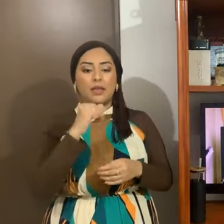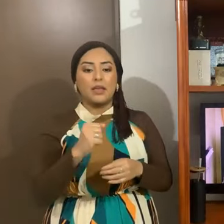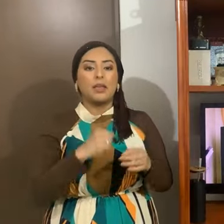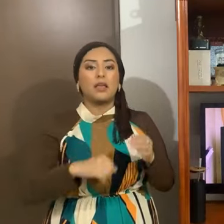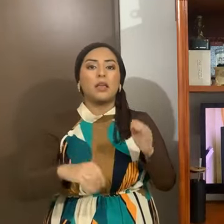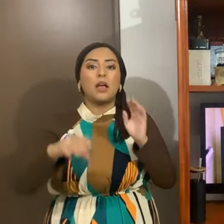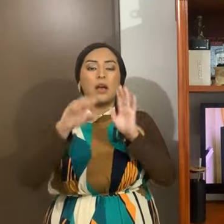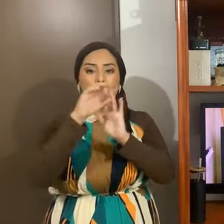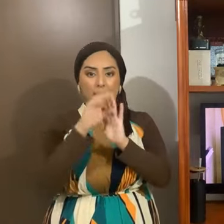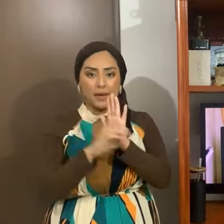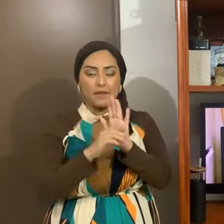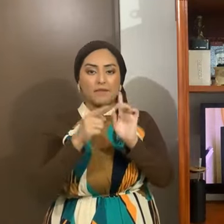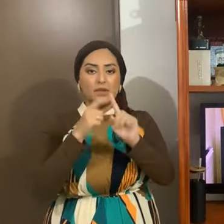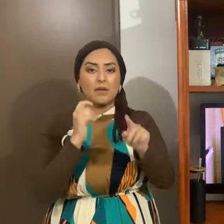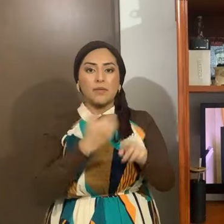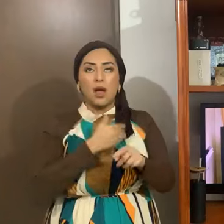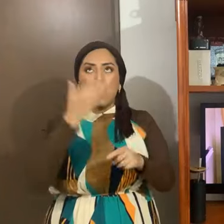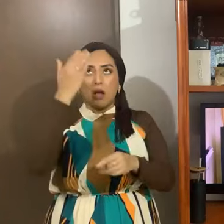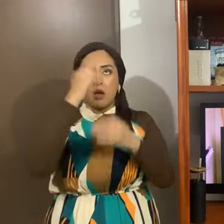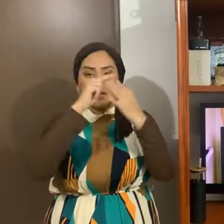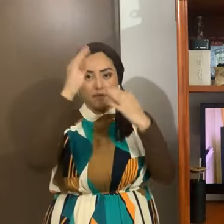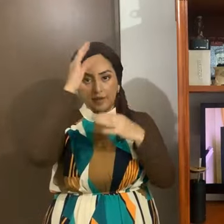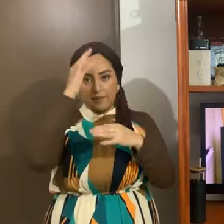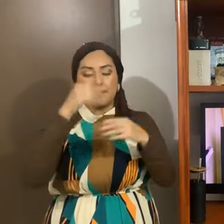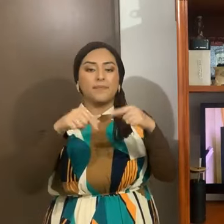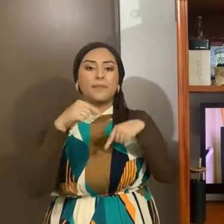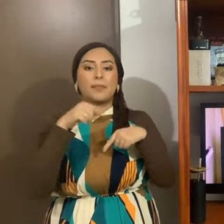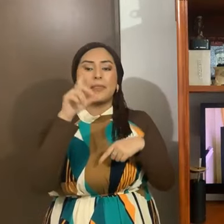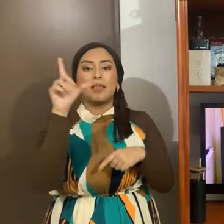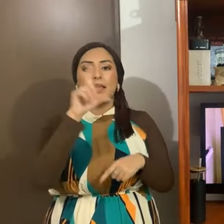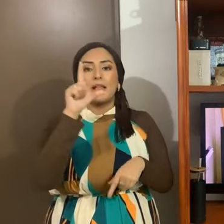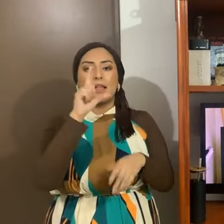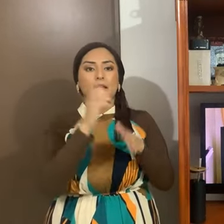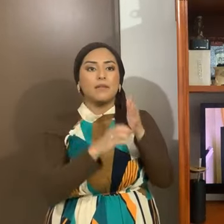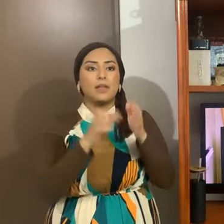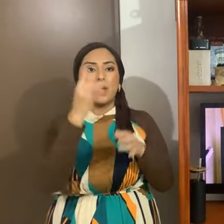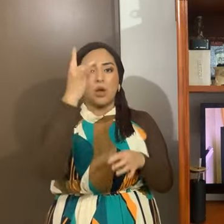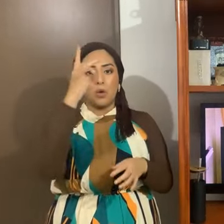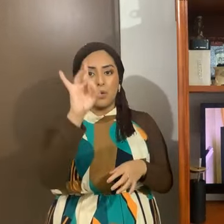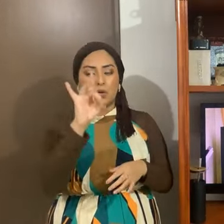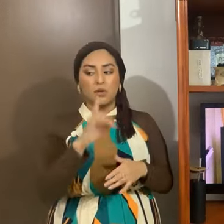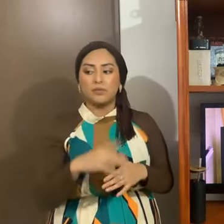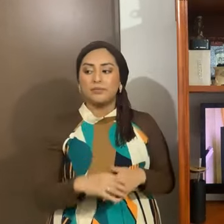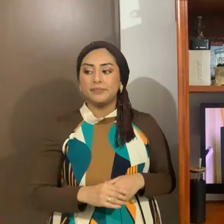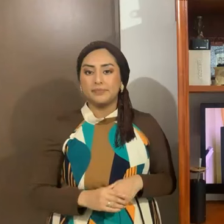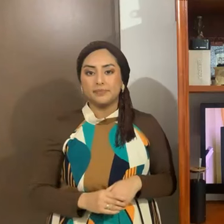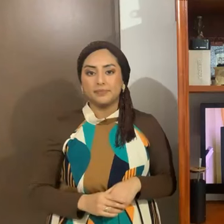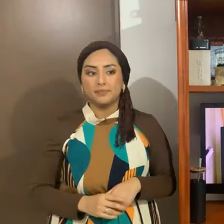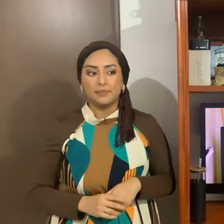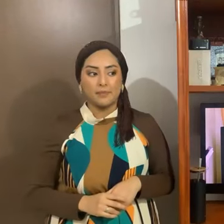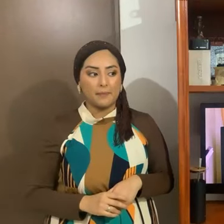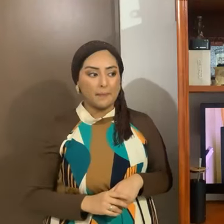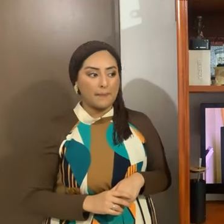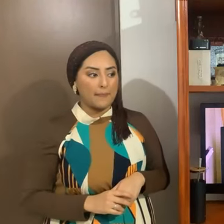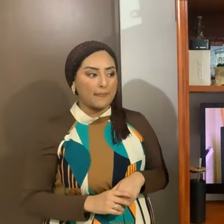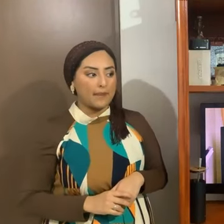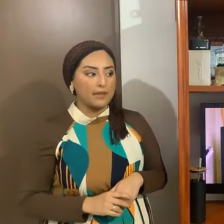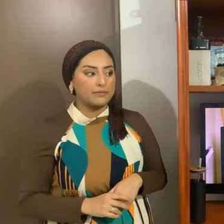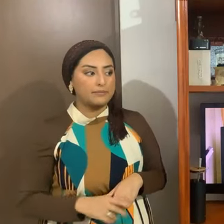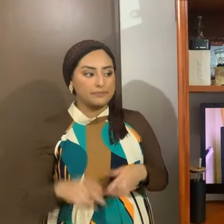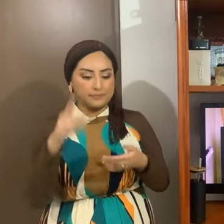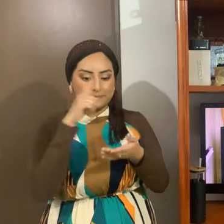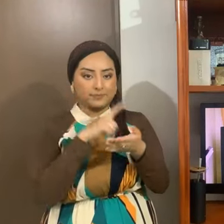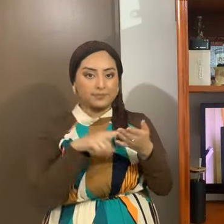mandamiento de nuestro Abba Kadosh. Ahora, vamos a Levítico 18, vamos a Levítico, Vayikra, ¿sí?